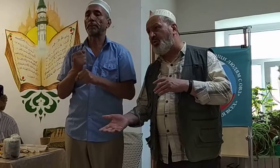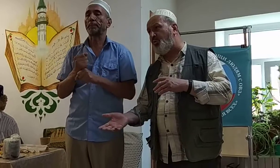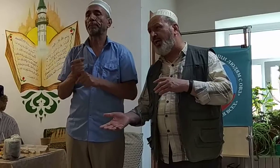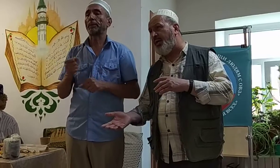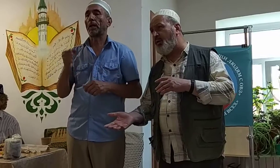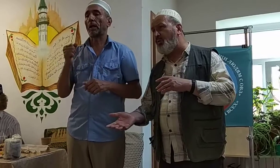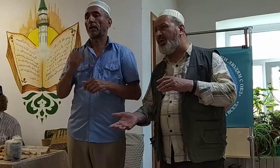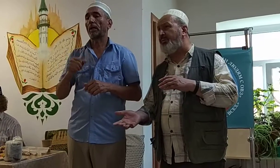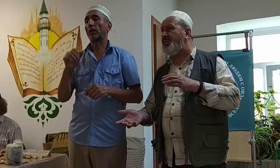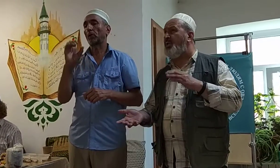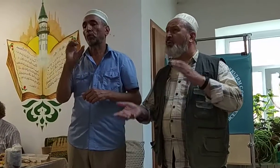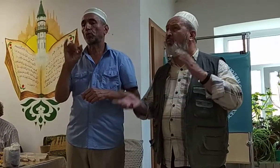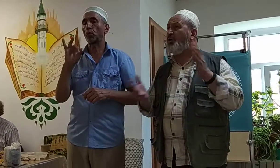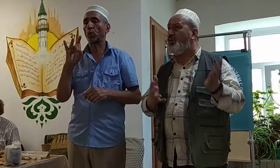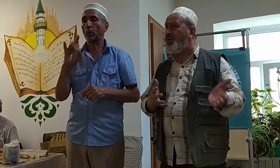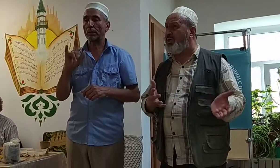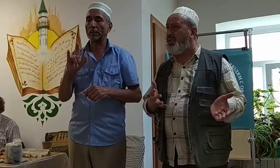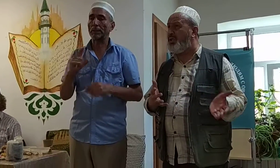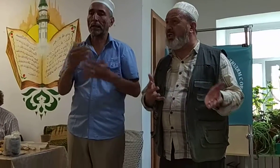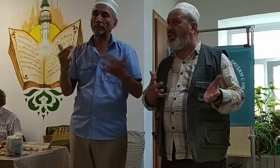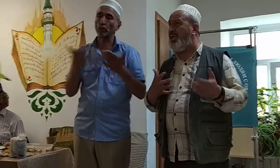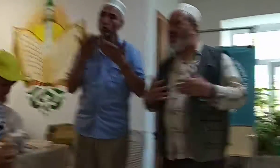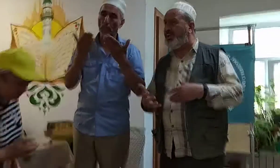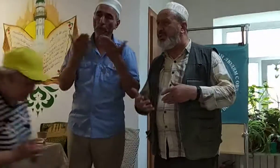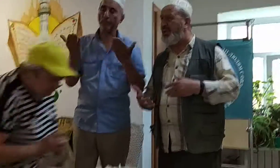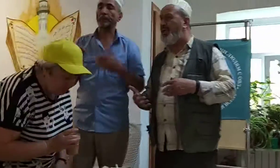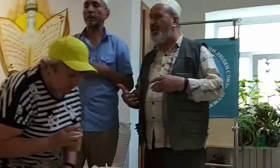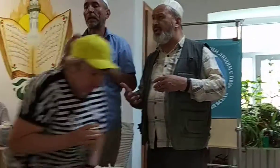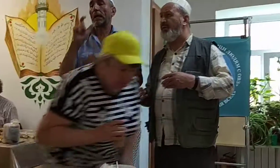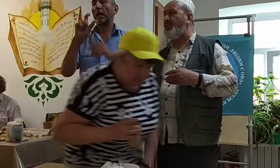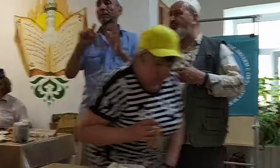türlü süreler okuyoruz. Boş kadır derslerine, hadisler gelene,